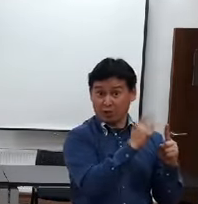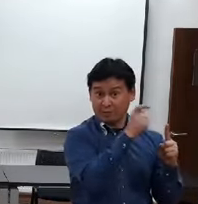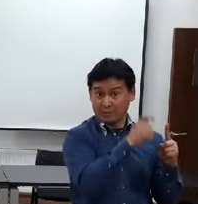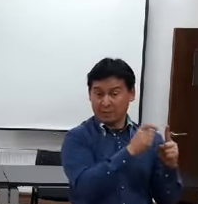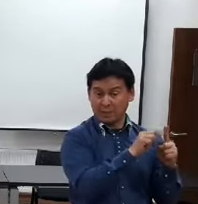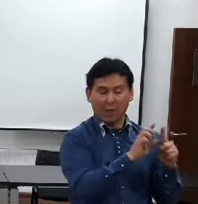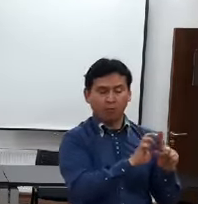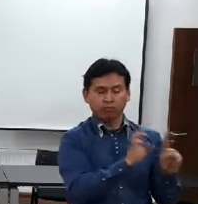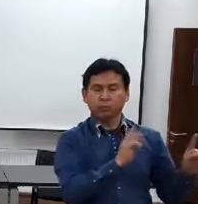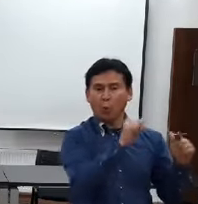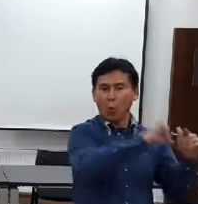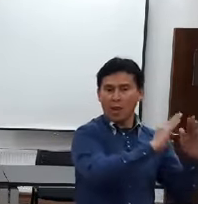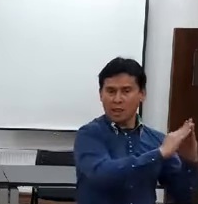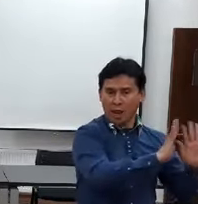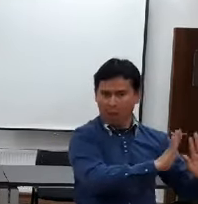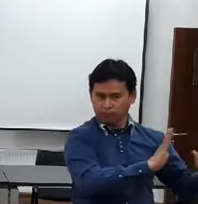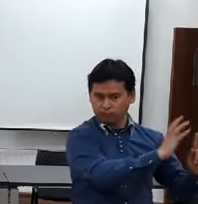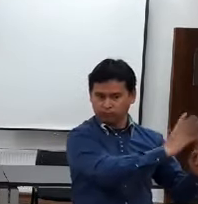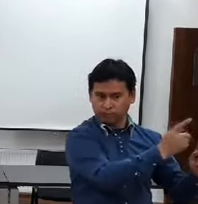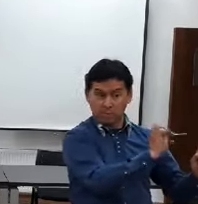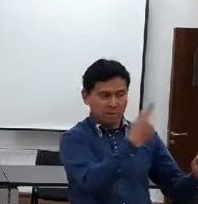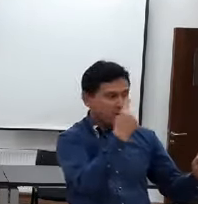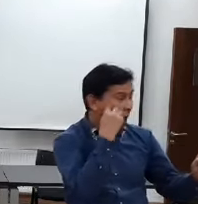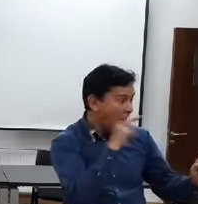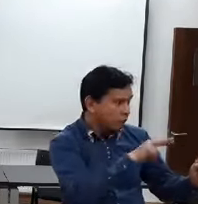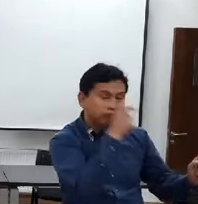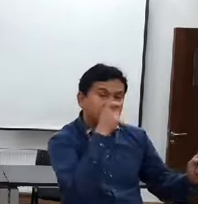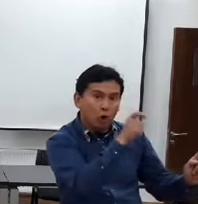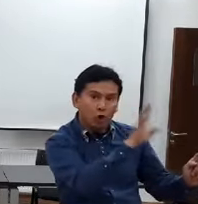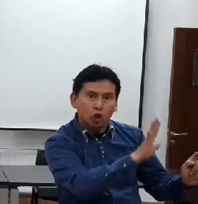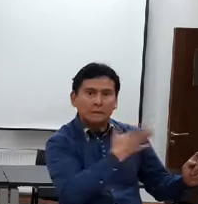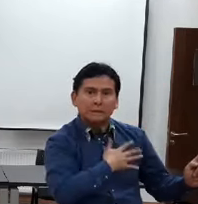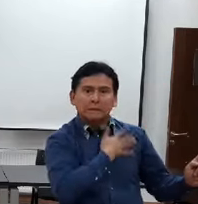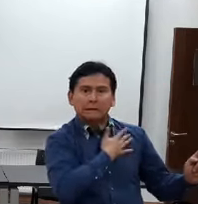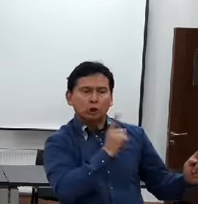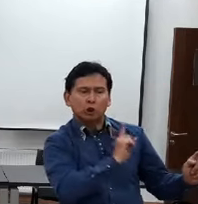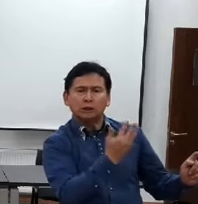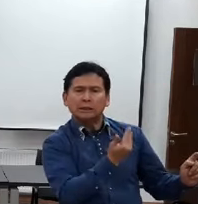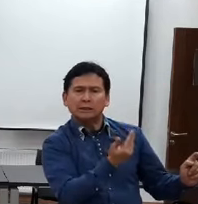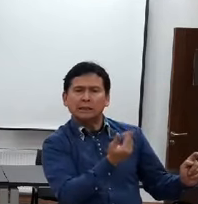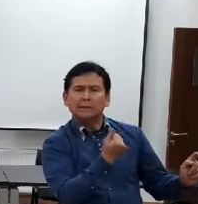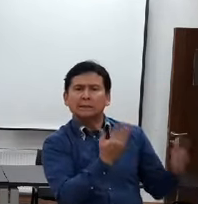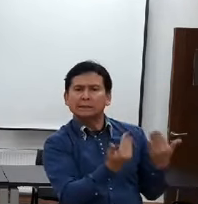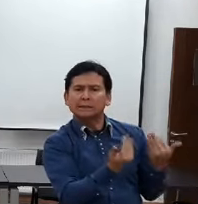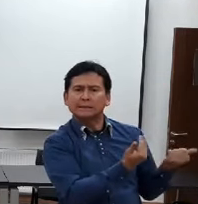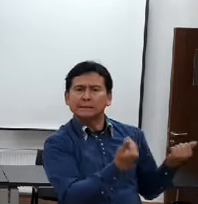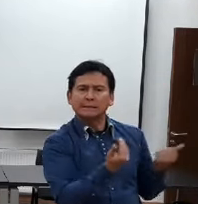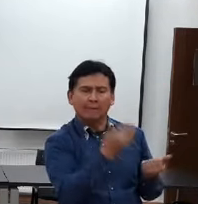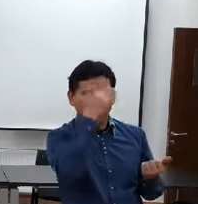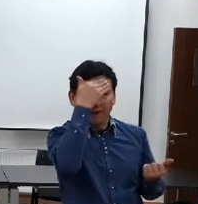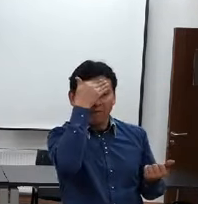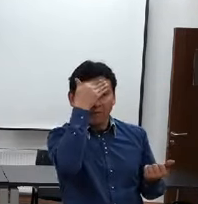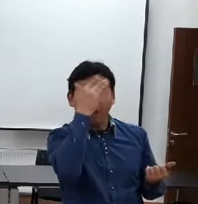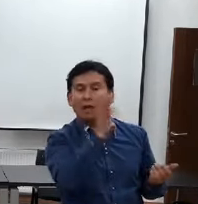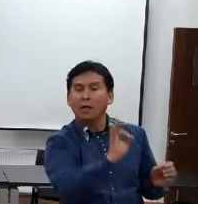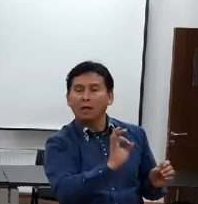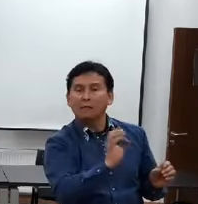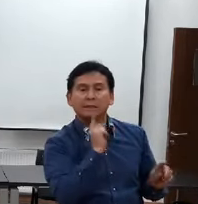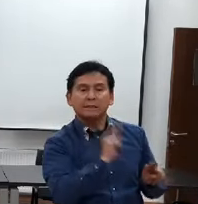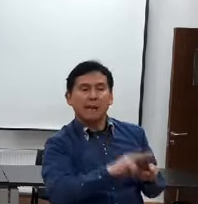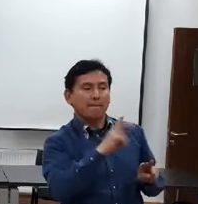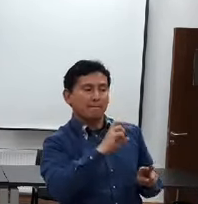dejarlos en cuarentena y frente al primer signo y síntoma que no necesariamente requería tener fiebre se hacía